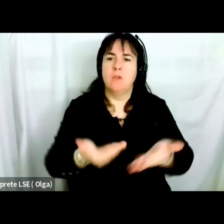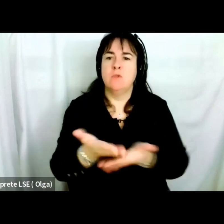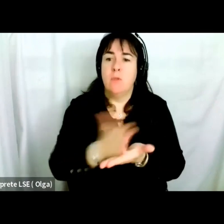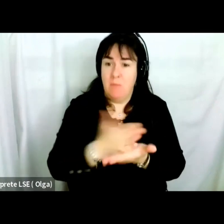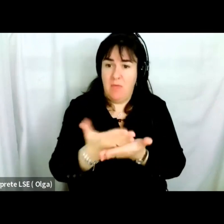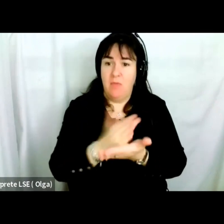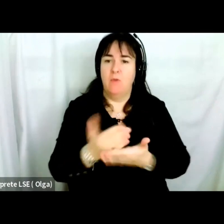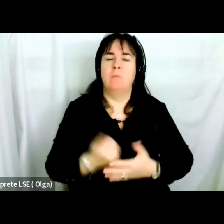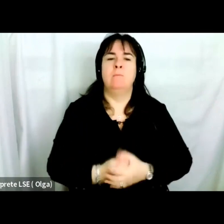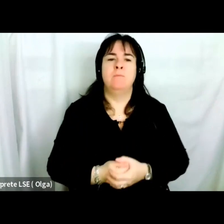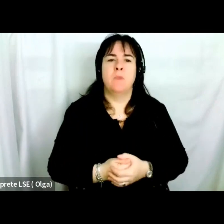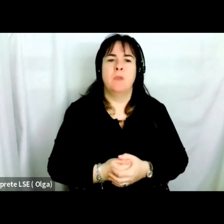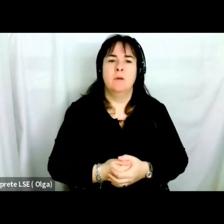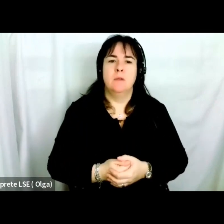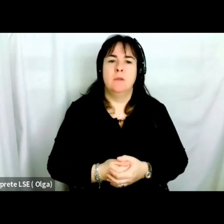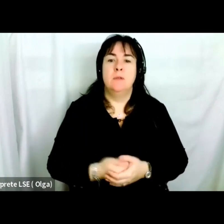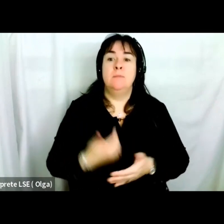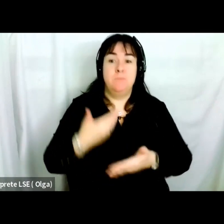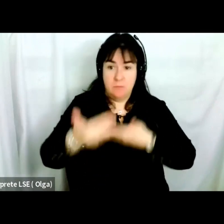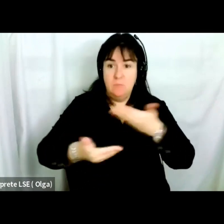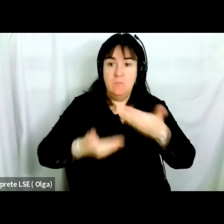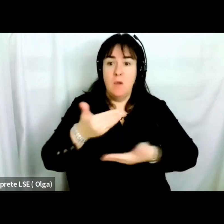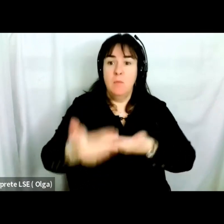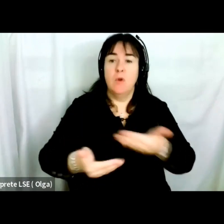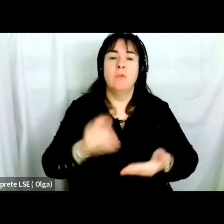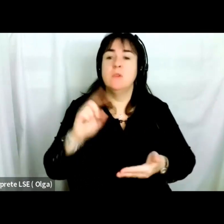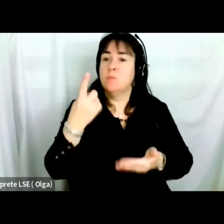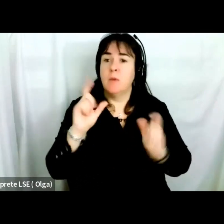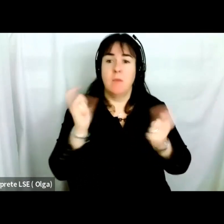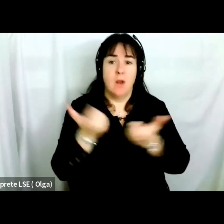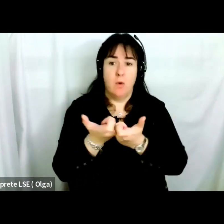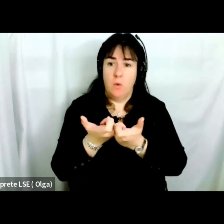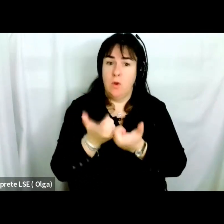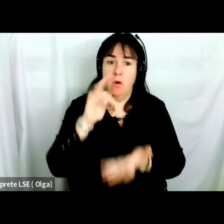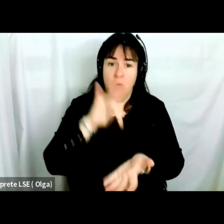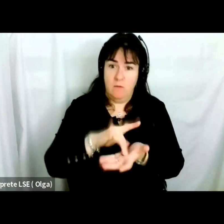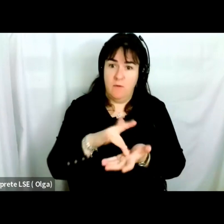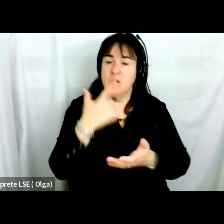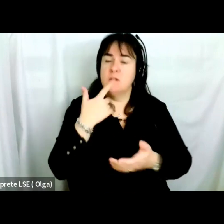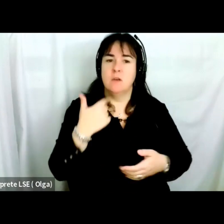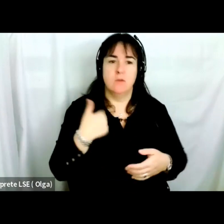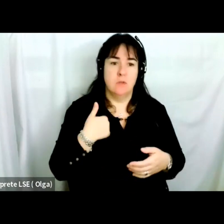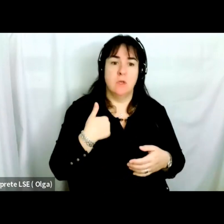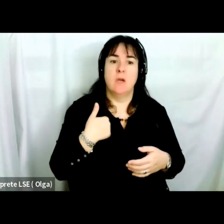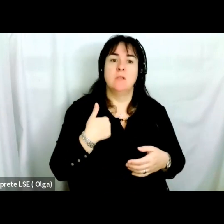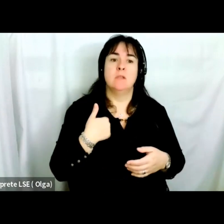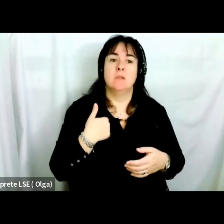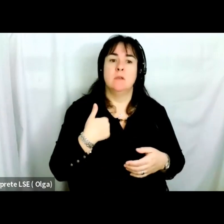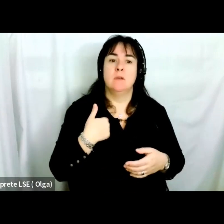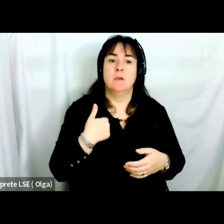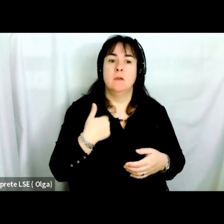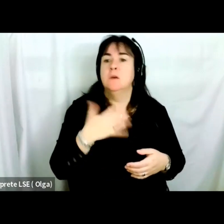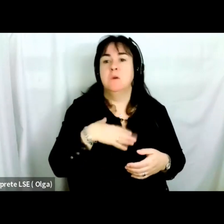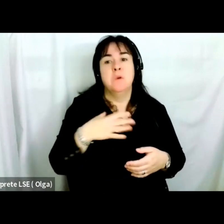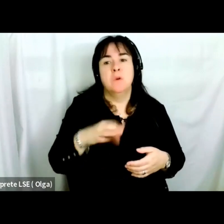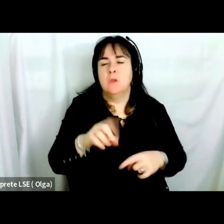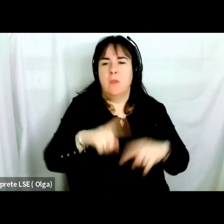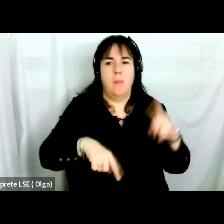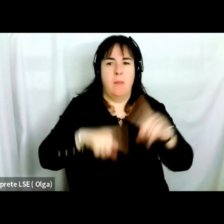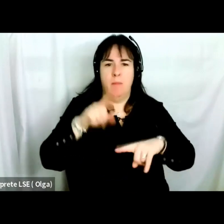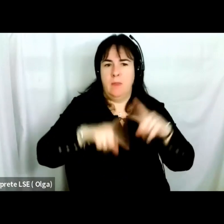El proceso va a comenzar la primera sesión el día que vosotros fijéis, ese día después de la SIC, otro día cuando